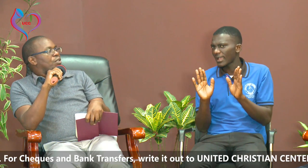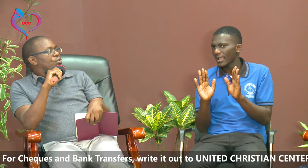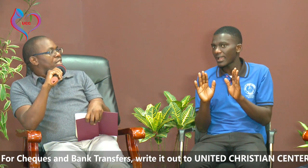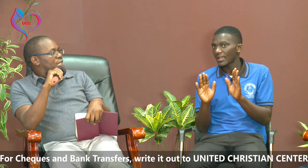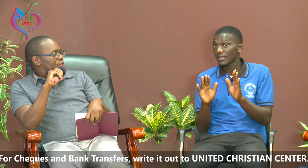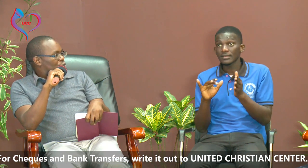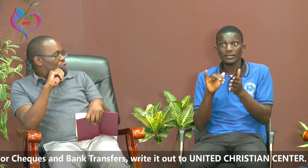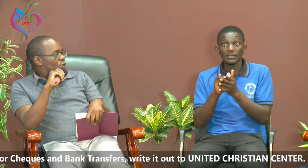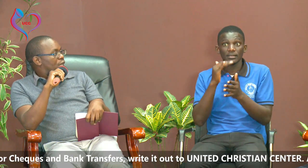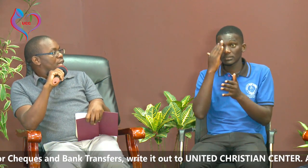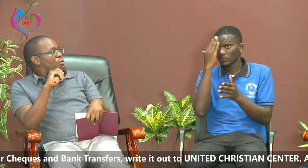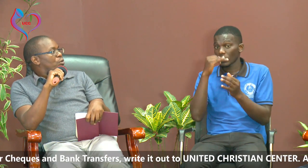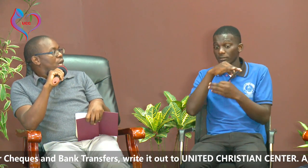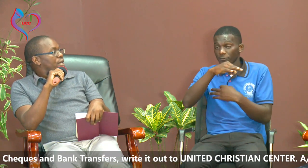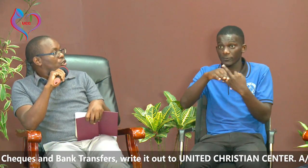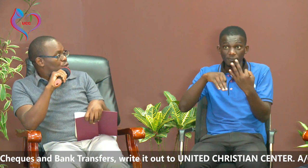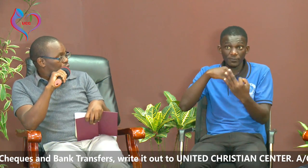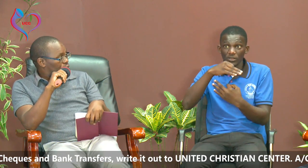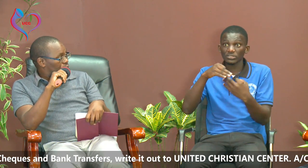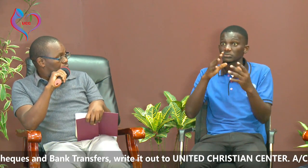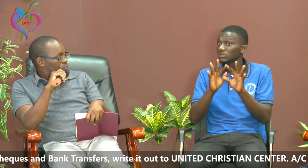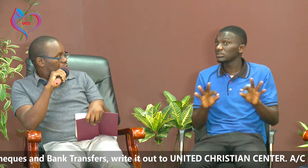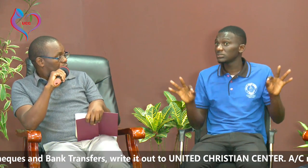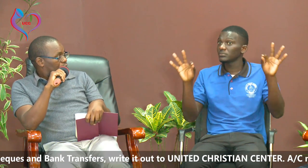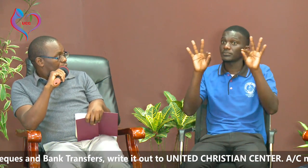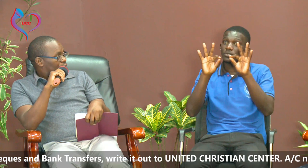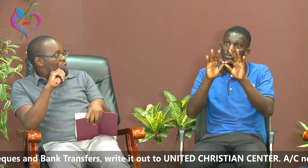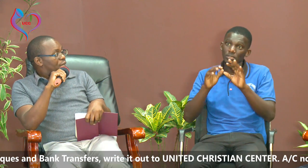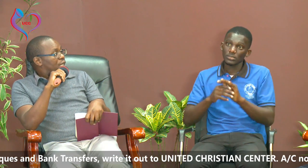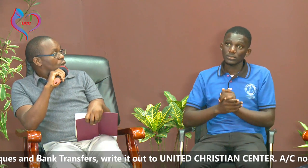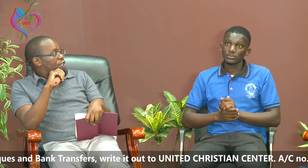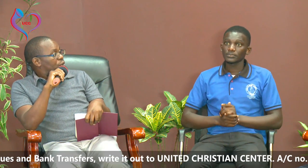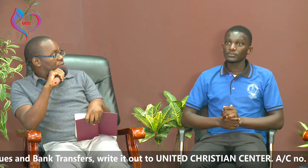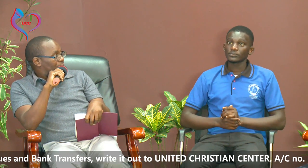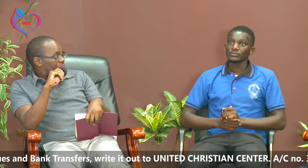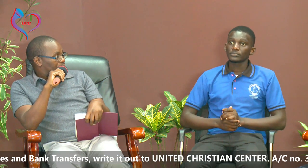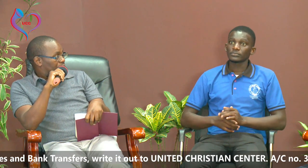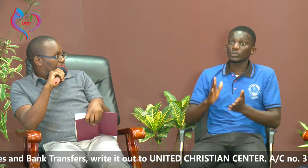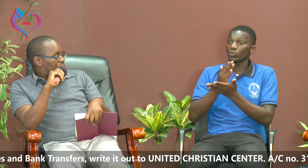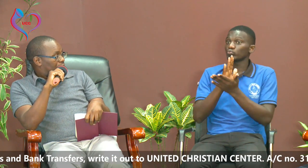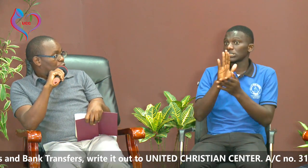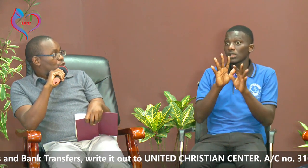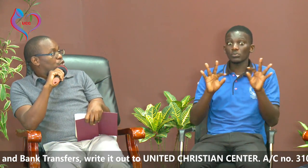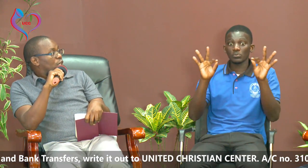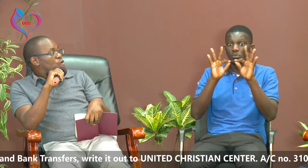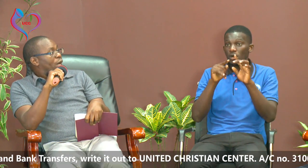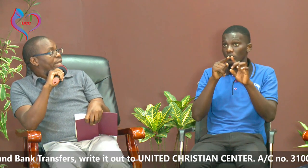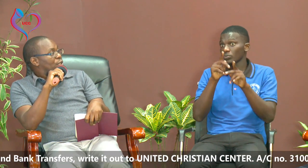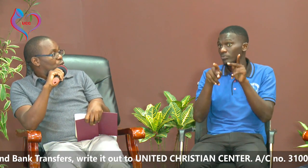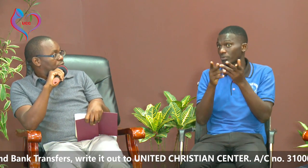with Christians okukungana nabo Luganda chikulu nyo kuobera accountable jebali kati okuchuka kitwala ebintu